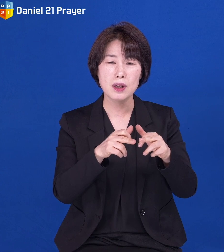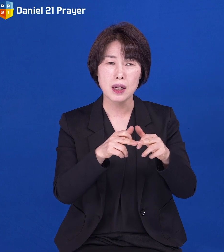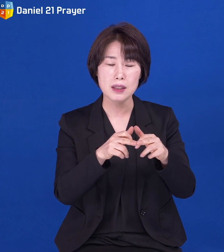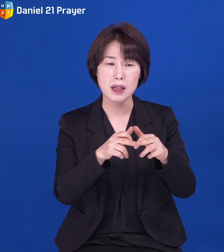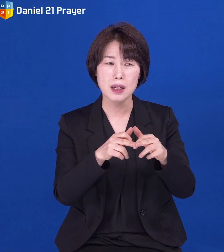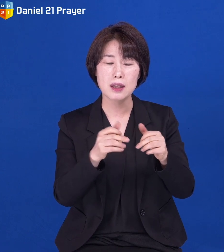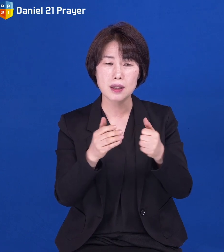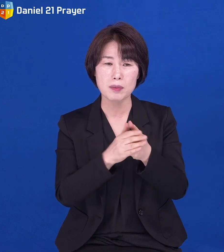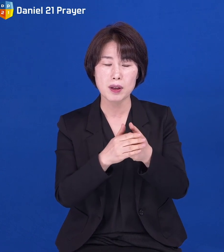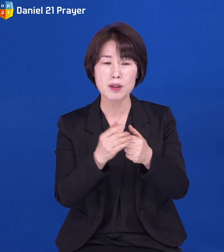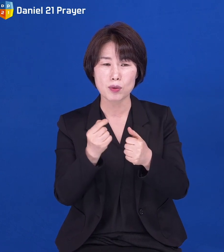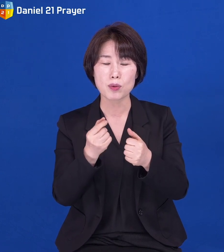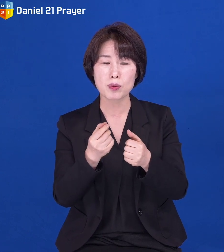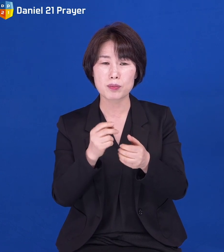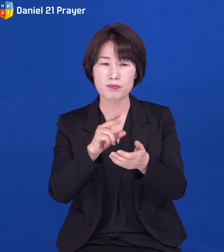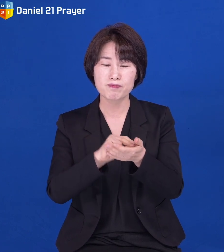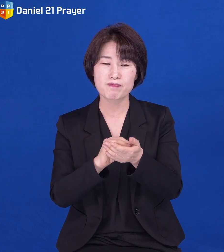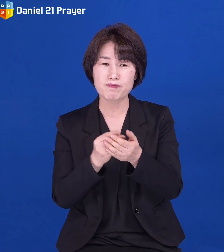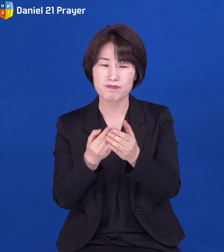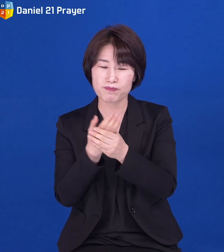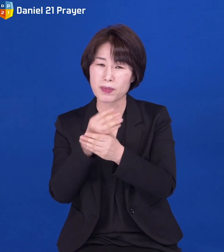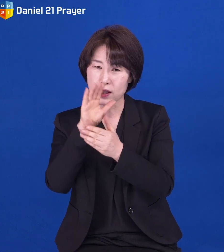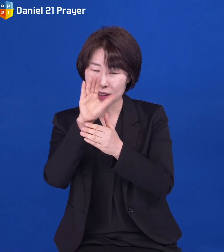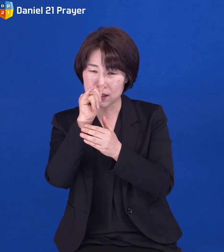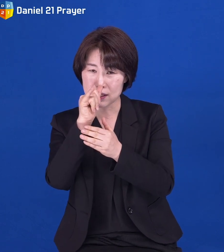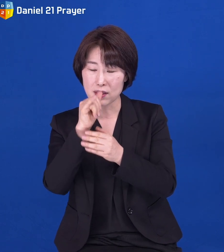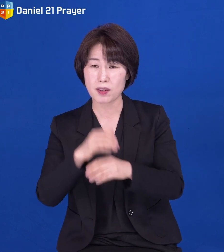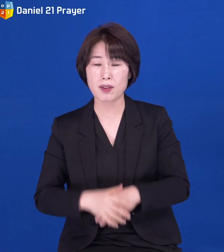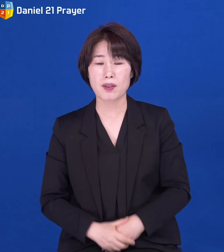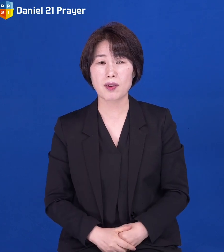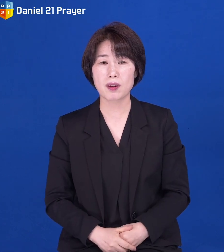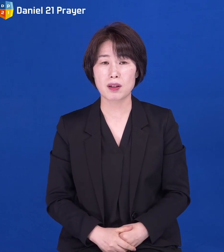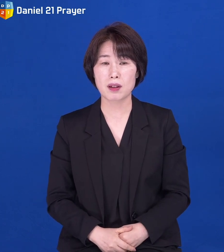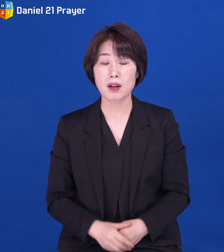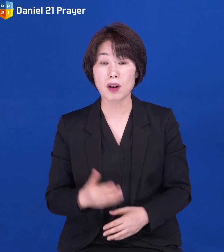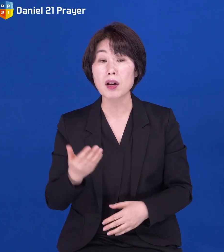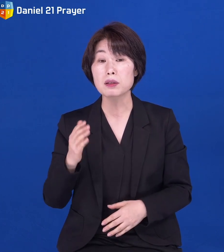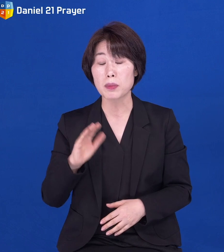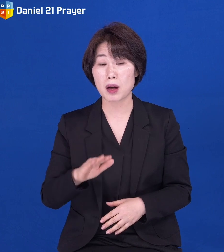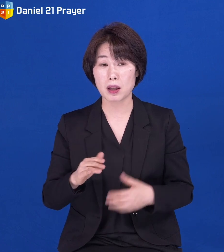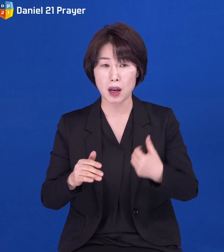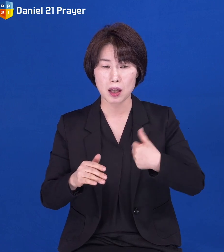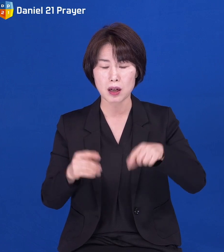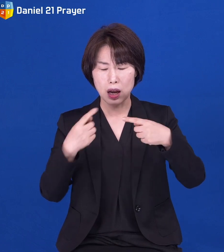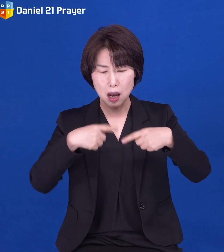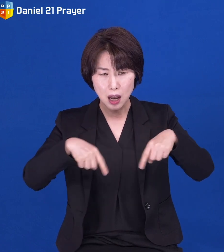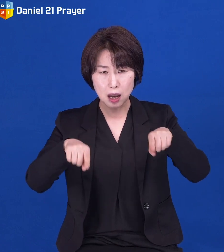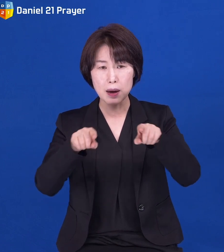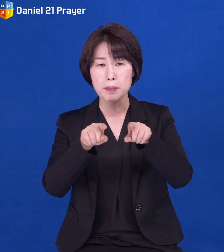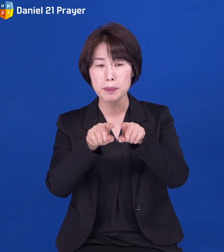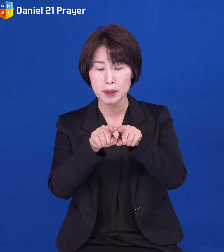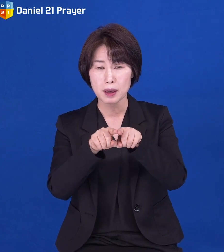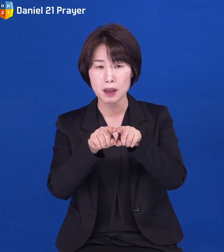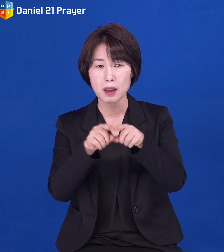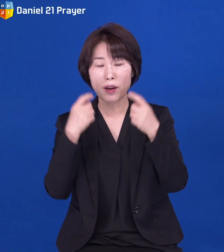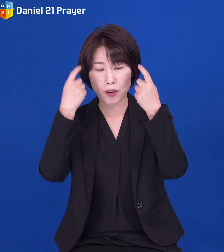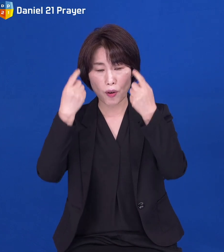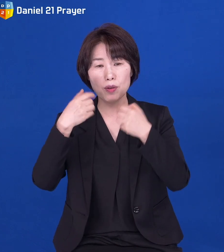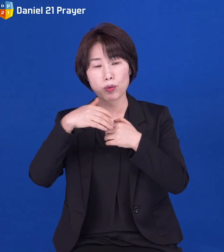없고. 근데도 저는 이상하게 맨날 데리고 갔어요. 맨날 그 촬영장에도 맨날 데리고